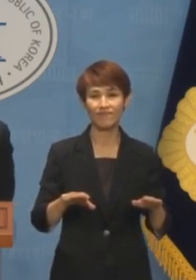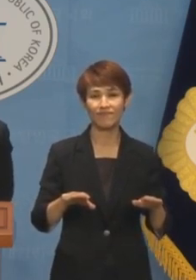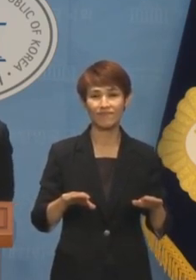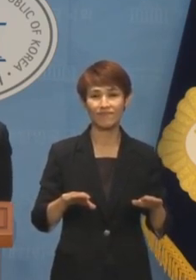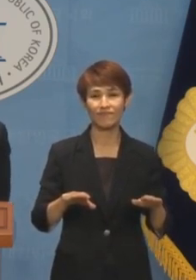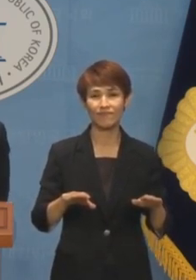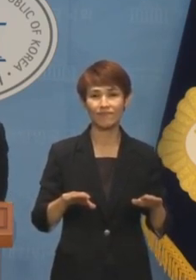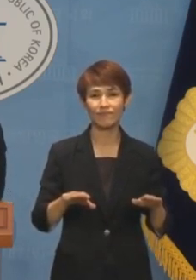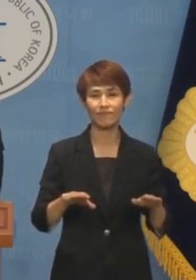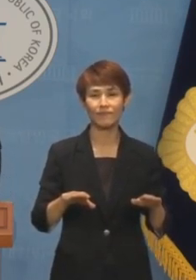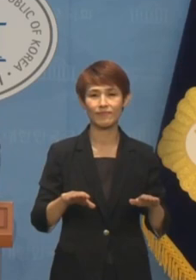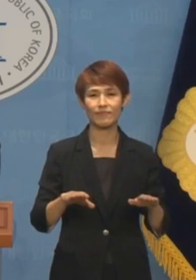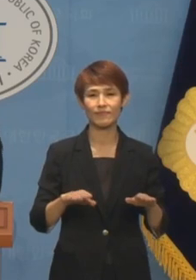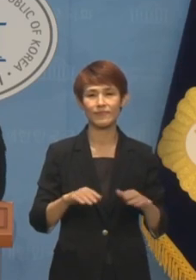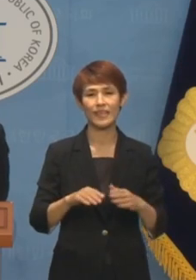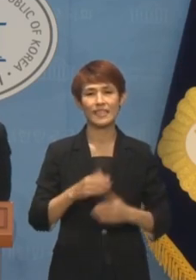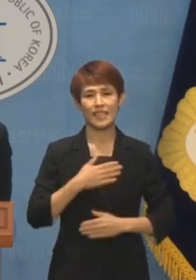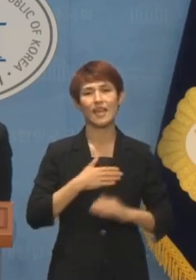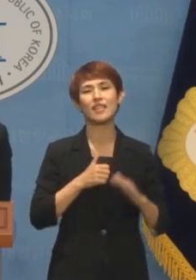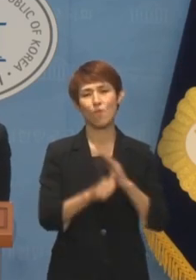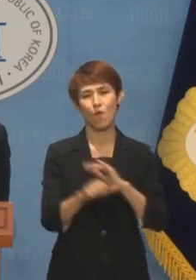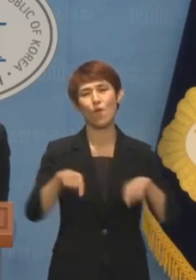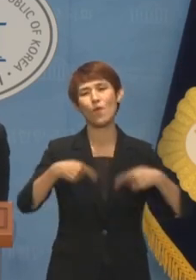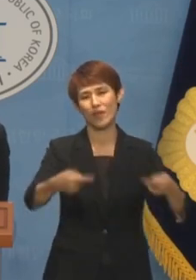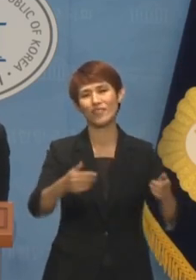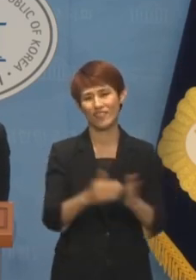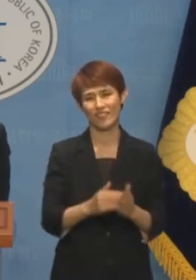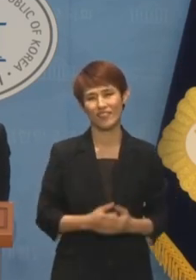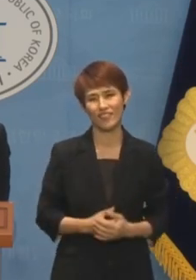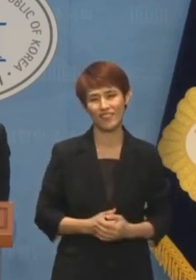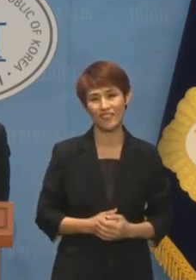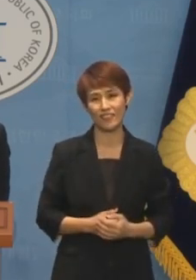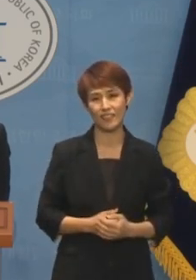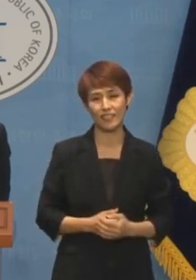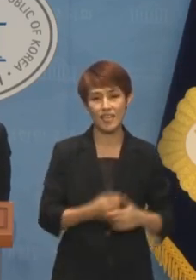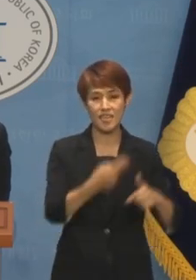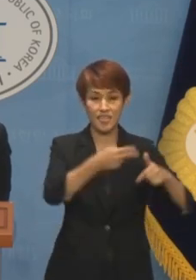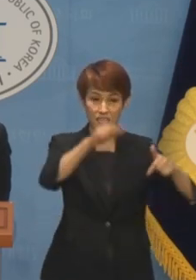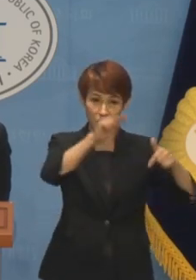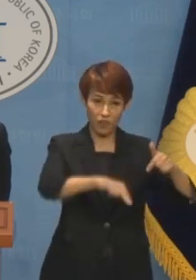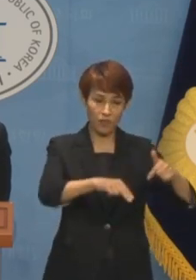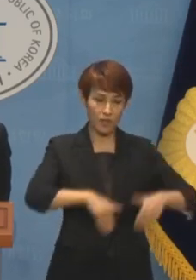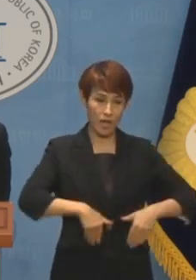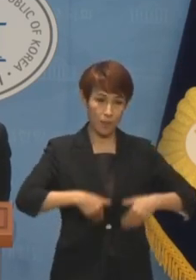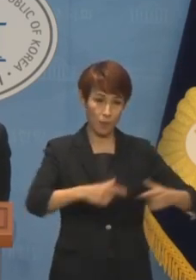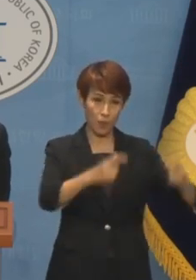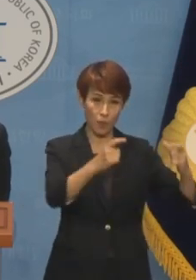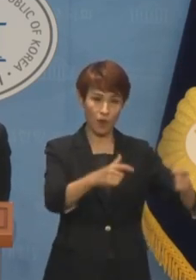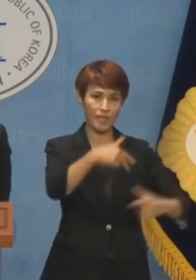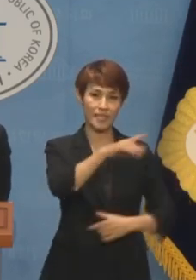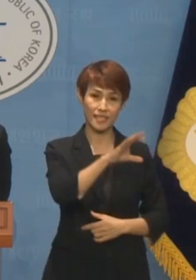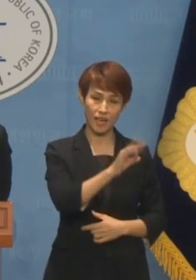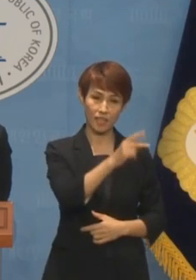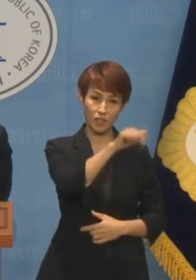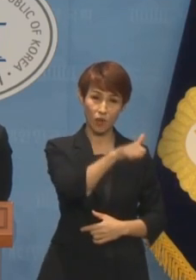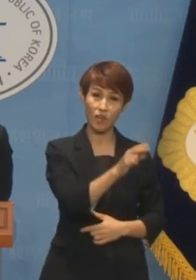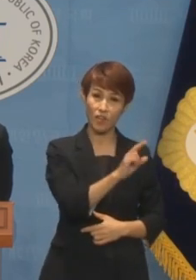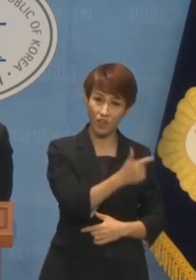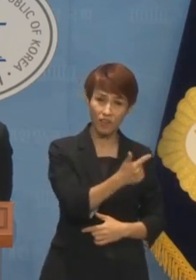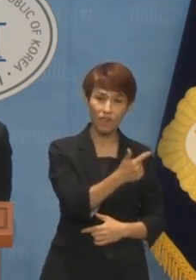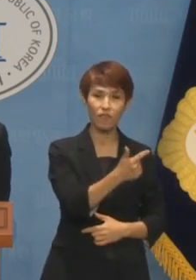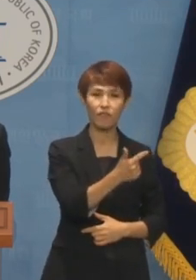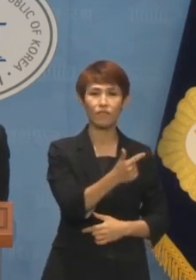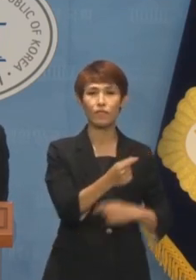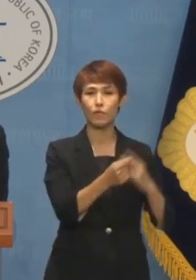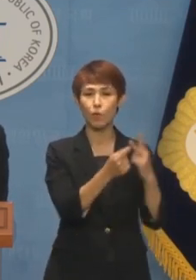일정 문제로 제가 대표로 참석했습니다만 인천 남동구갑 장석균 후보님, 인천